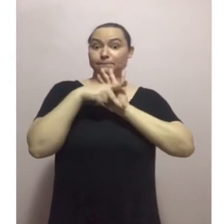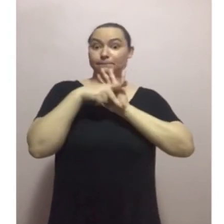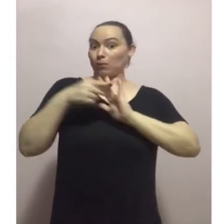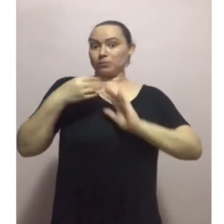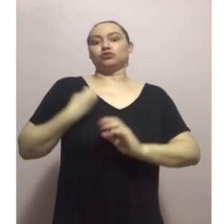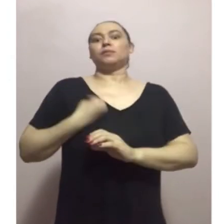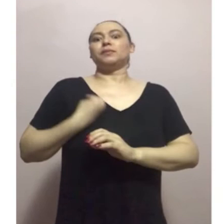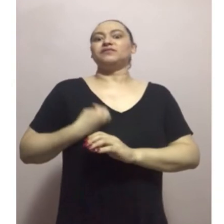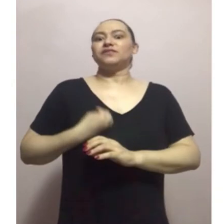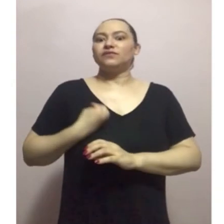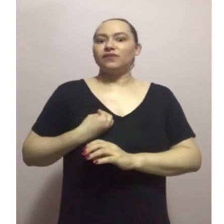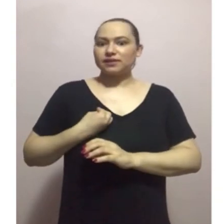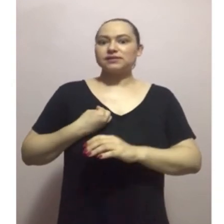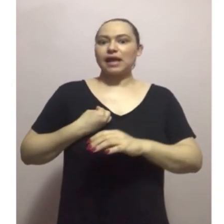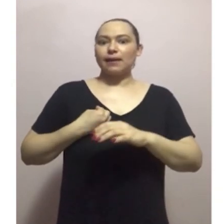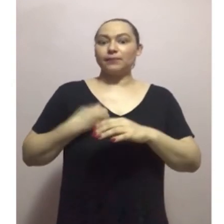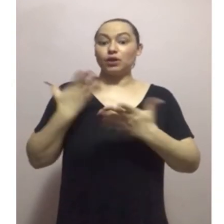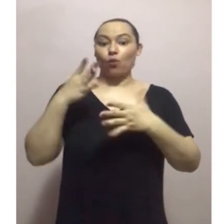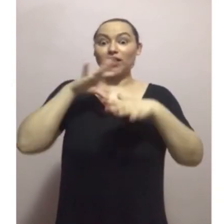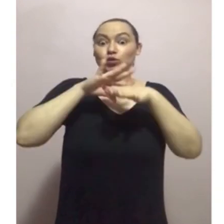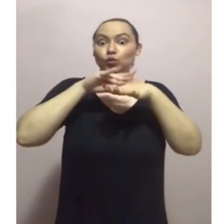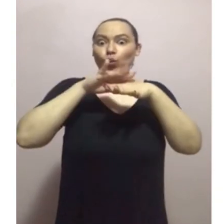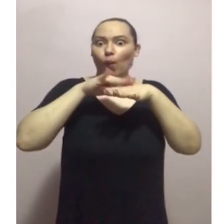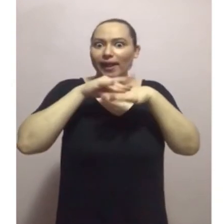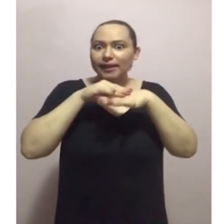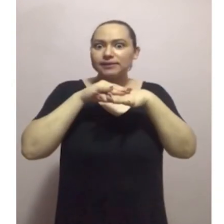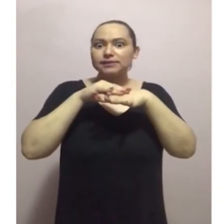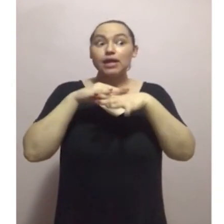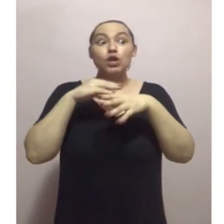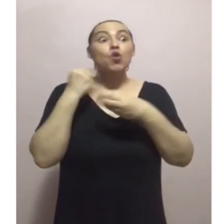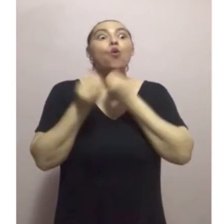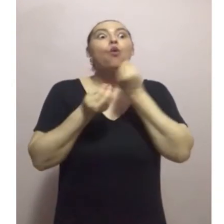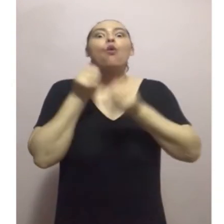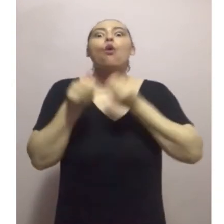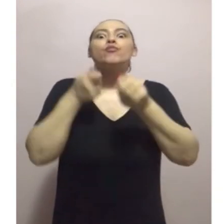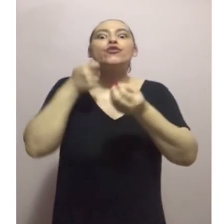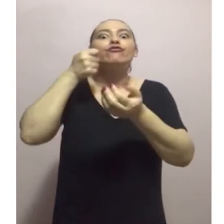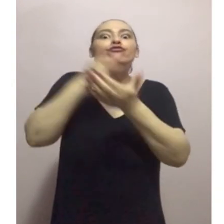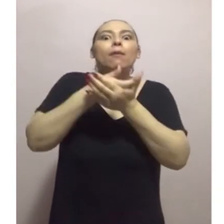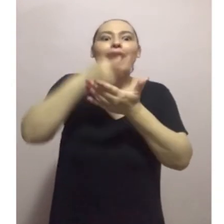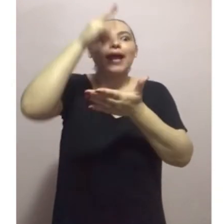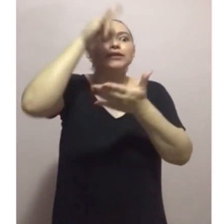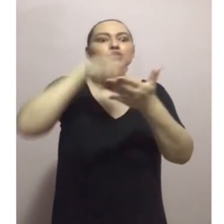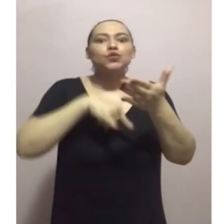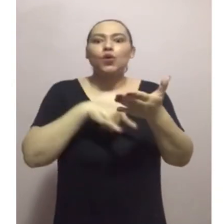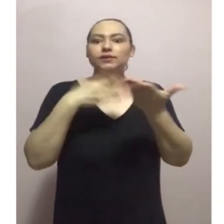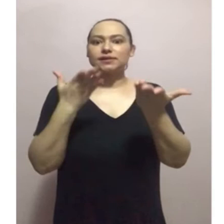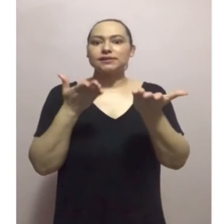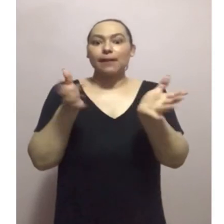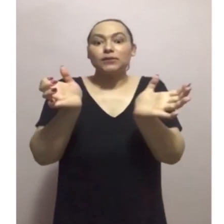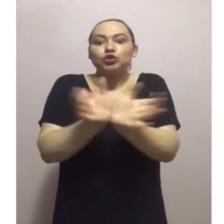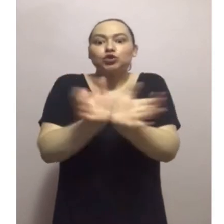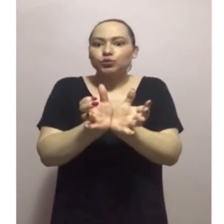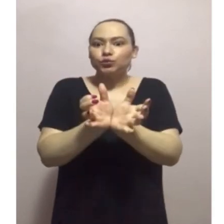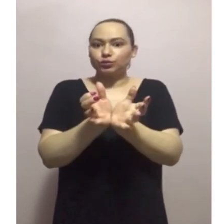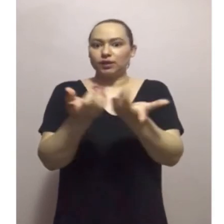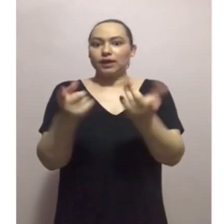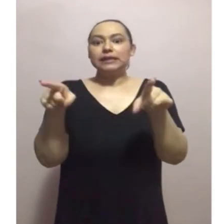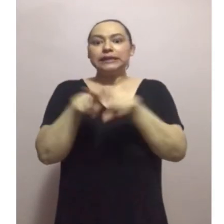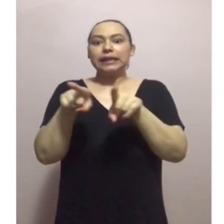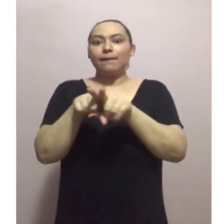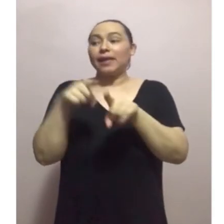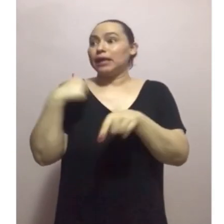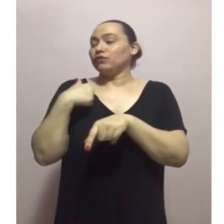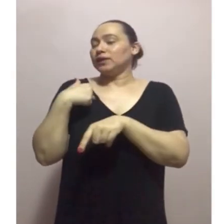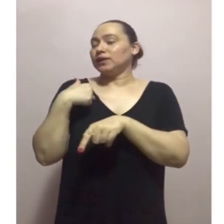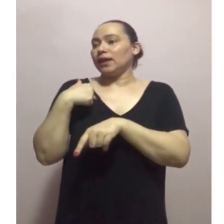sobrevivência enquanto ser humano com a doença e ser humano em relação a como é que eu vou pagar as contas, associada da minha equipe, me manteve